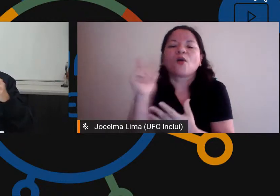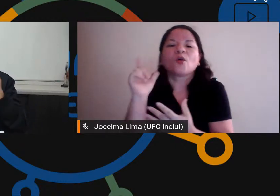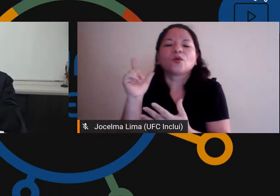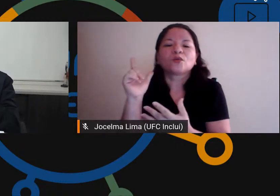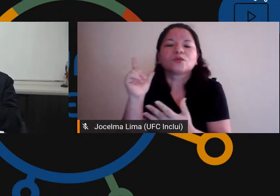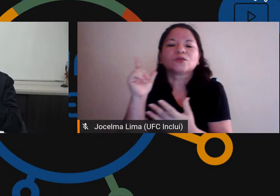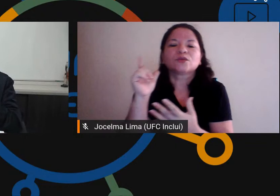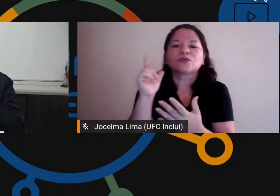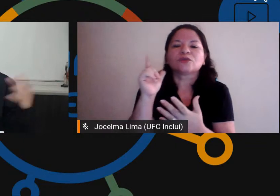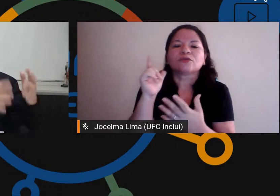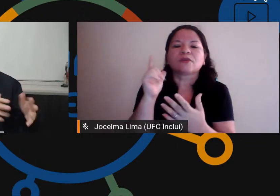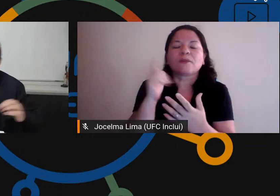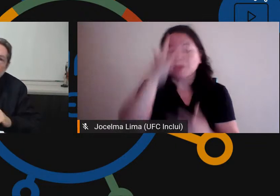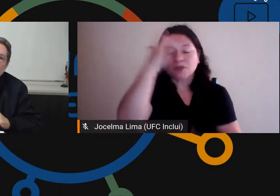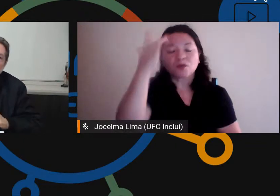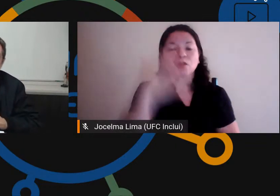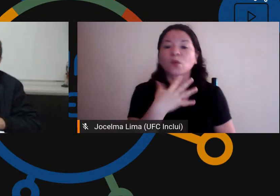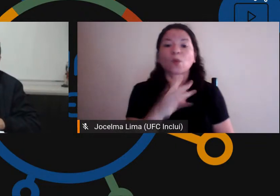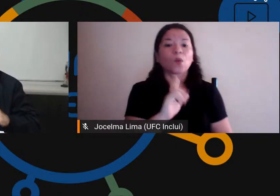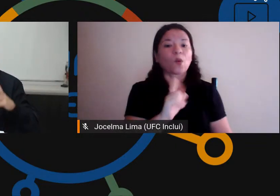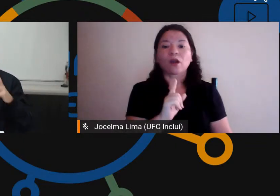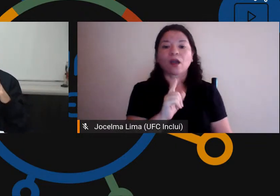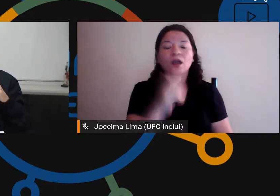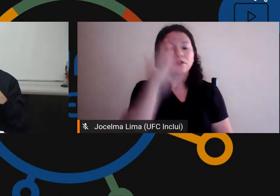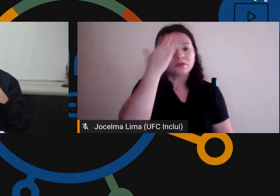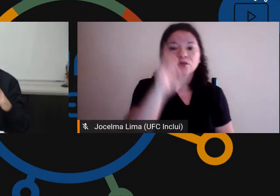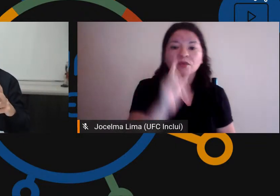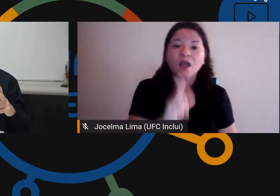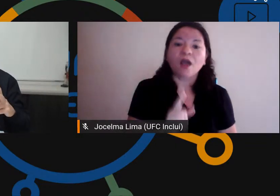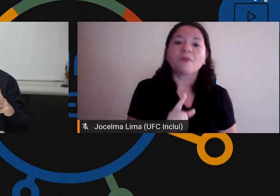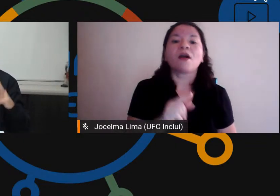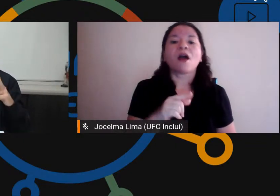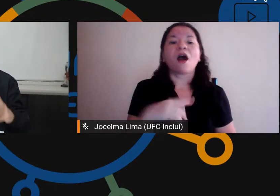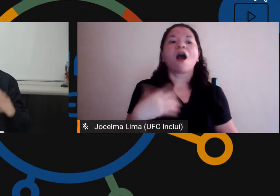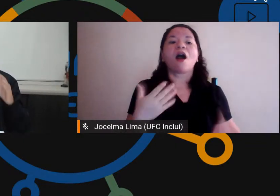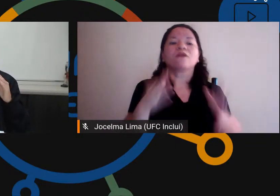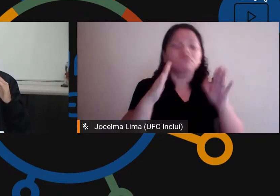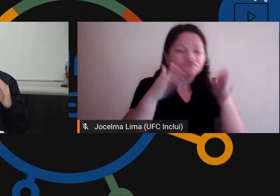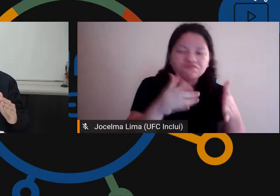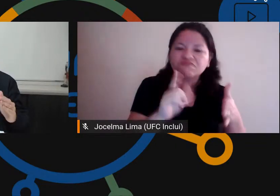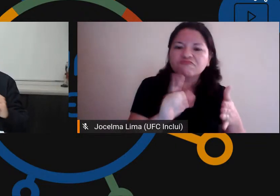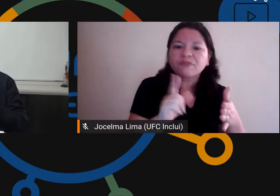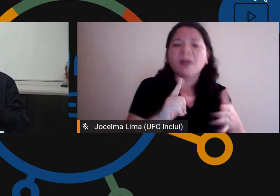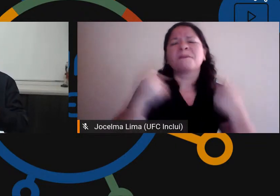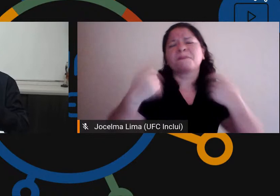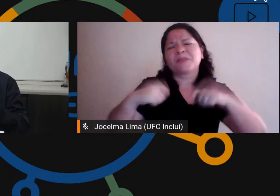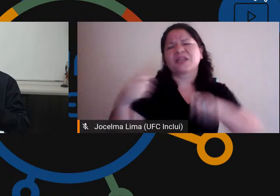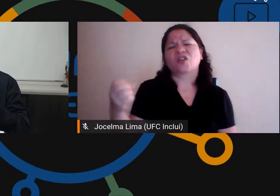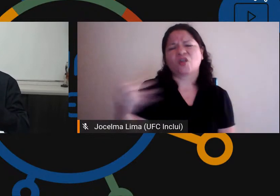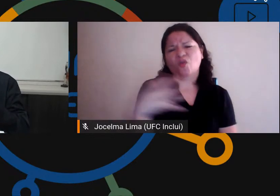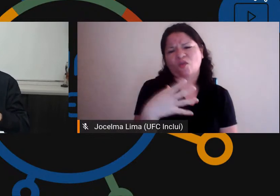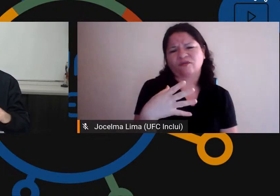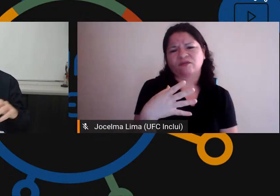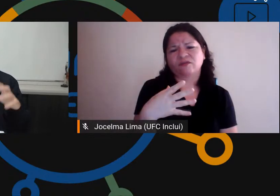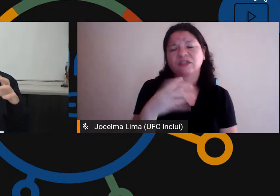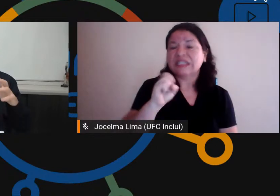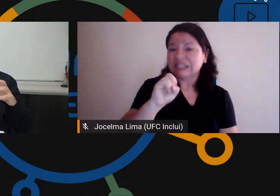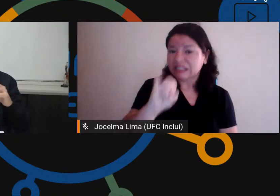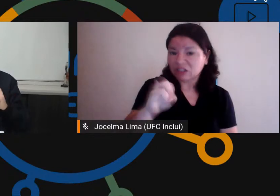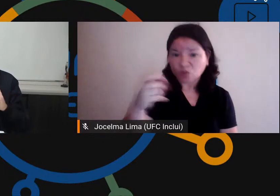de um outro elemento que ninguém estava considerando e agora tem que considerar. Ele tem que trazer alguma novidade. Se não trouxer, não tem o artigo.